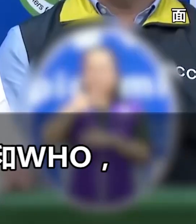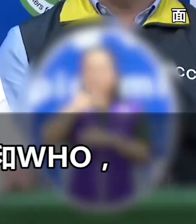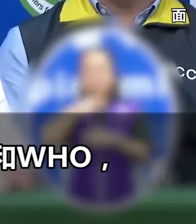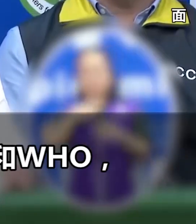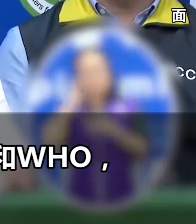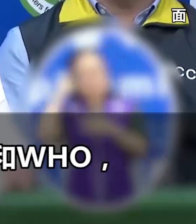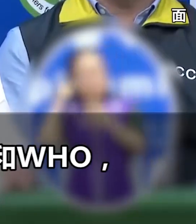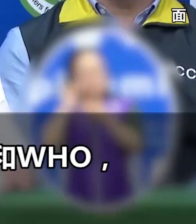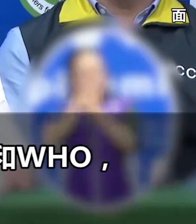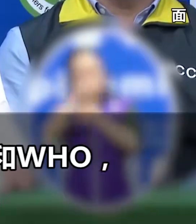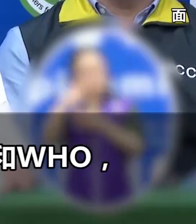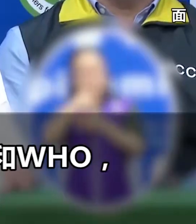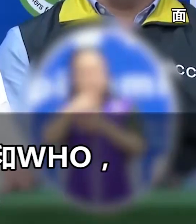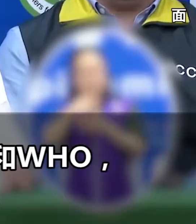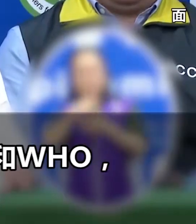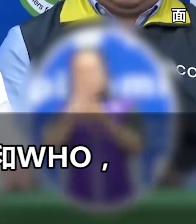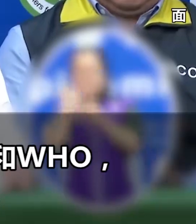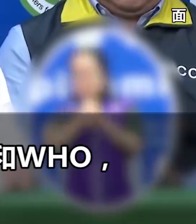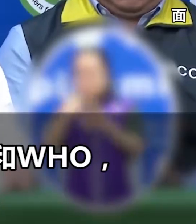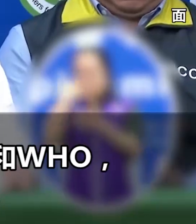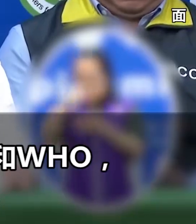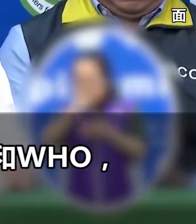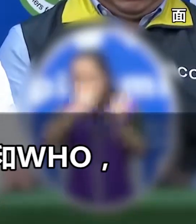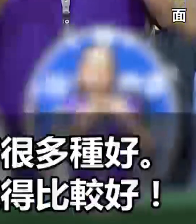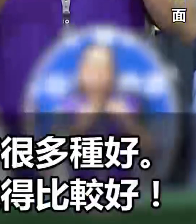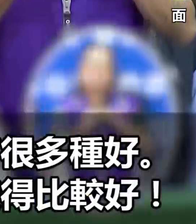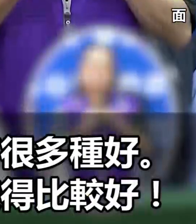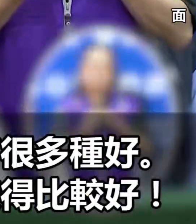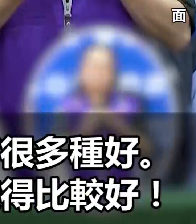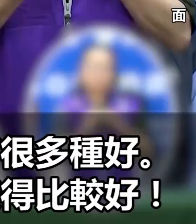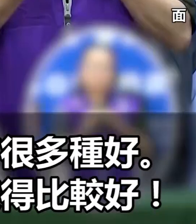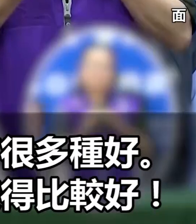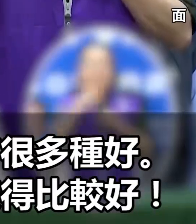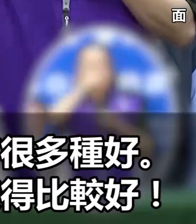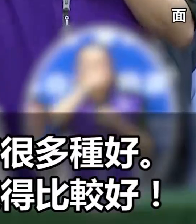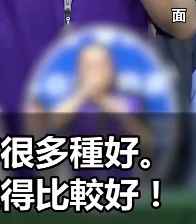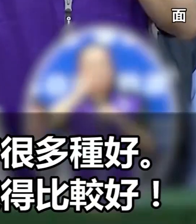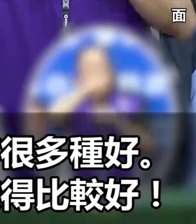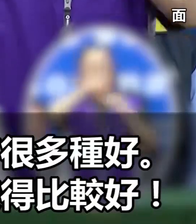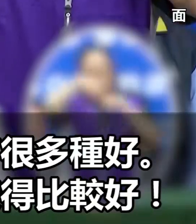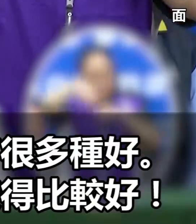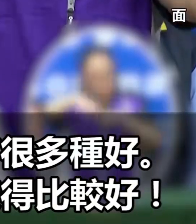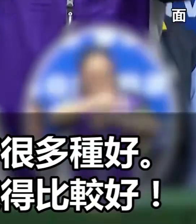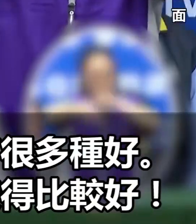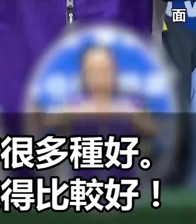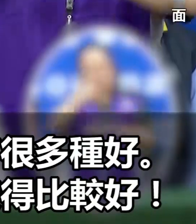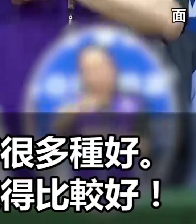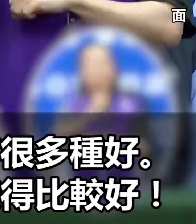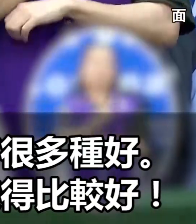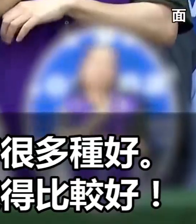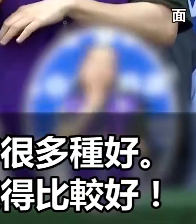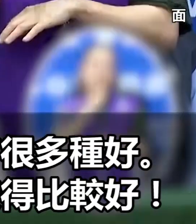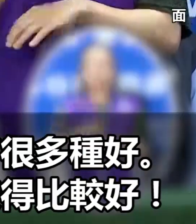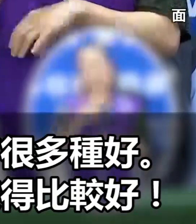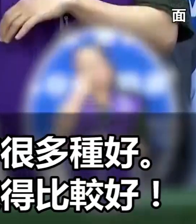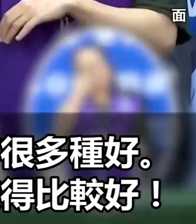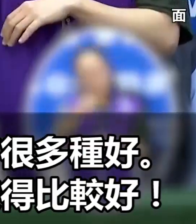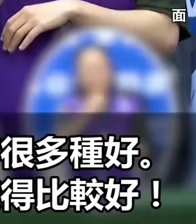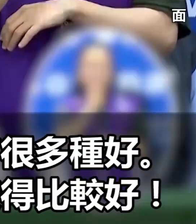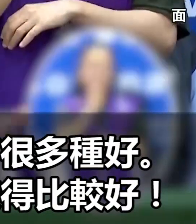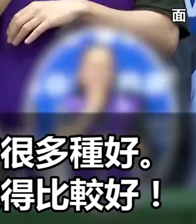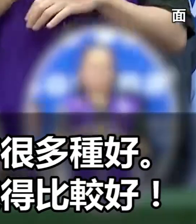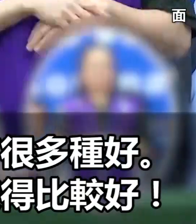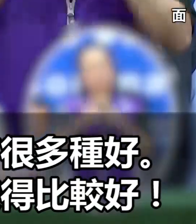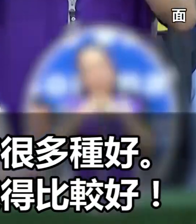的打算了，做最好的准备。台湾的地理位置好嘛，那我们运气也好，我